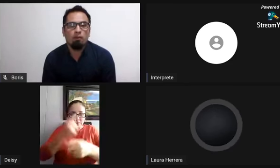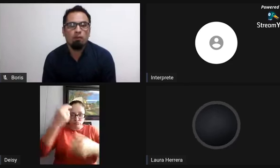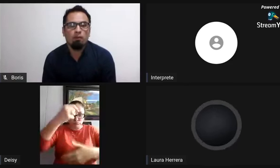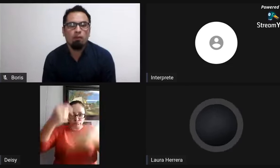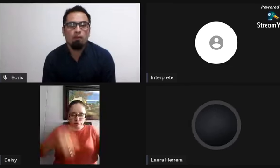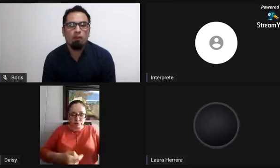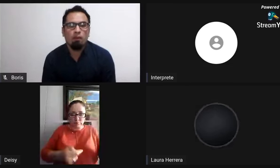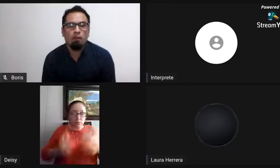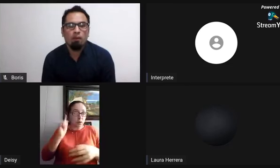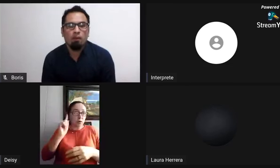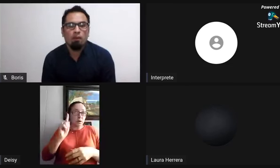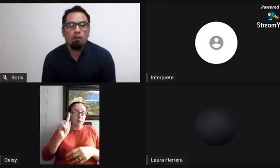1990.